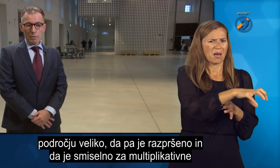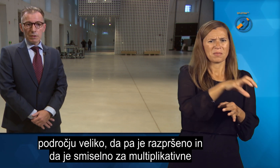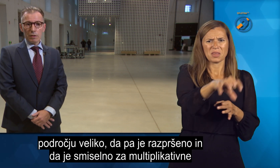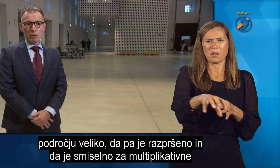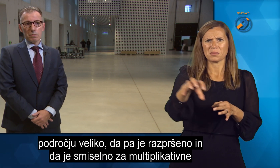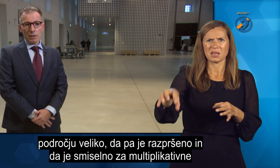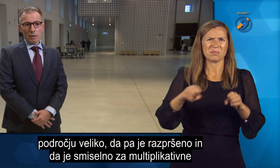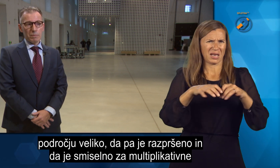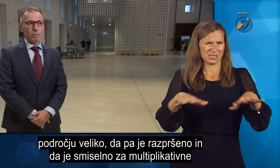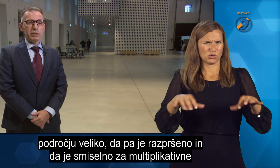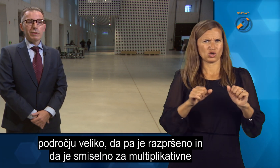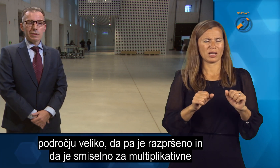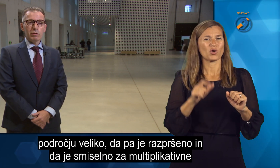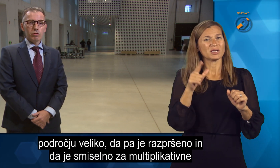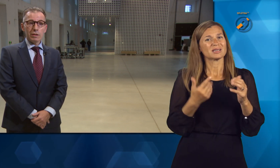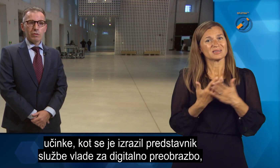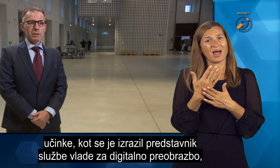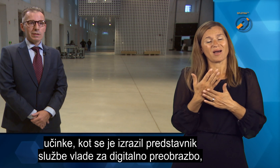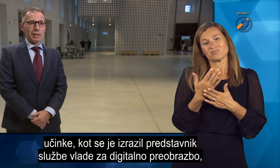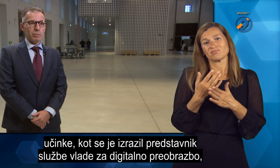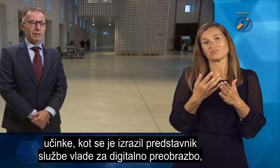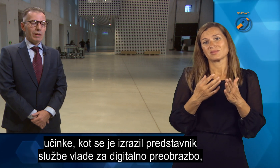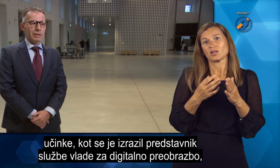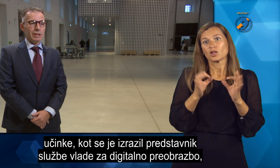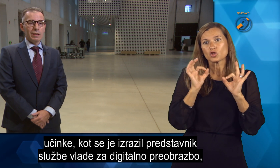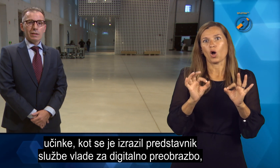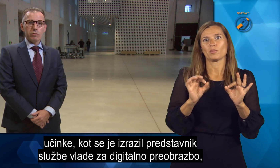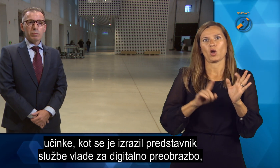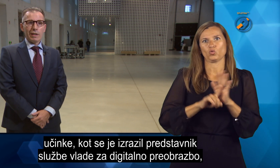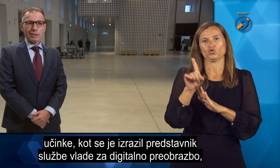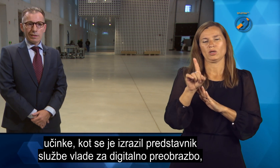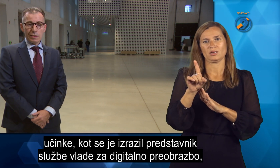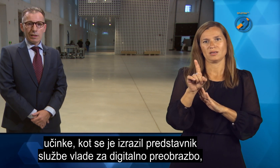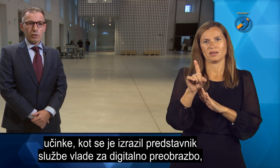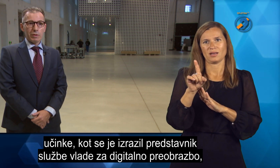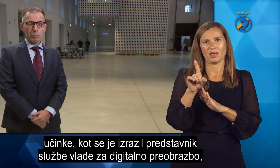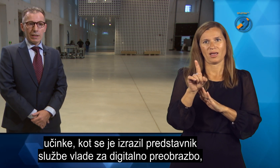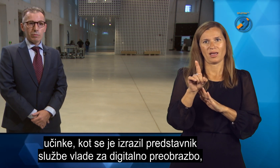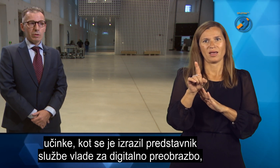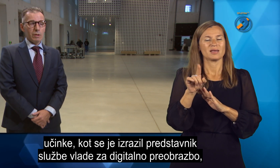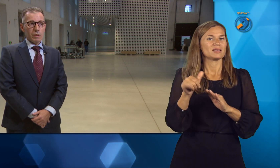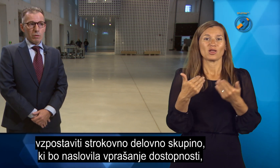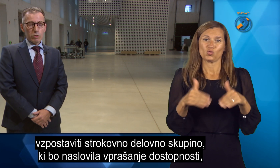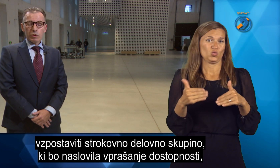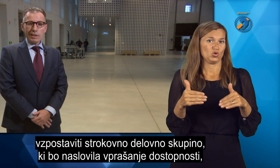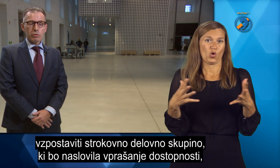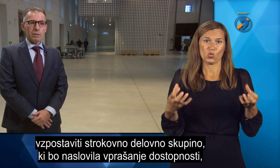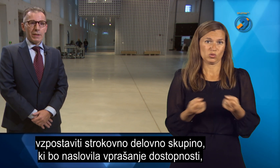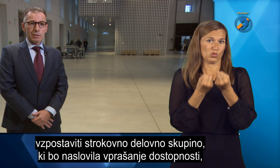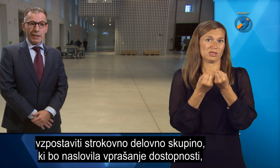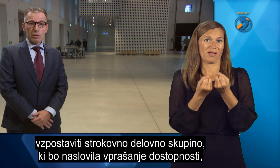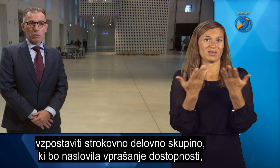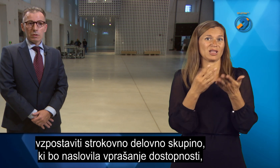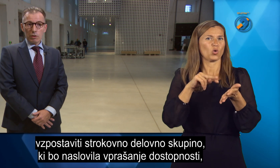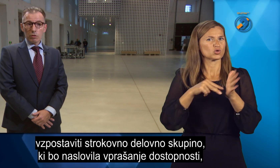in da je smiselno za multiplikativne učinke, kot se je izrazil predstavnik službe vlade za digitalno preobrazbo,